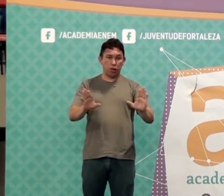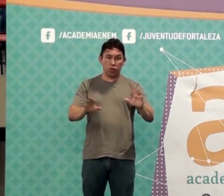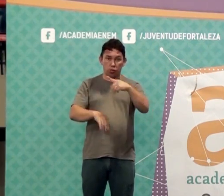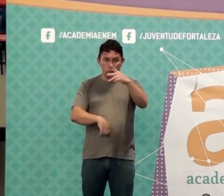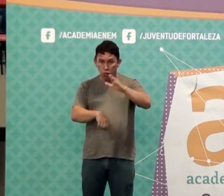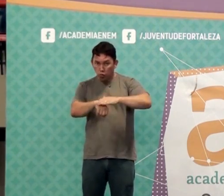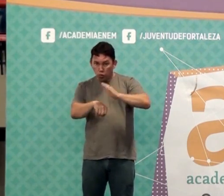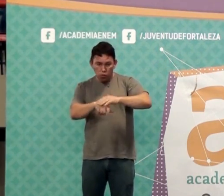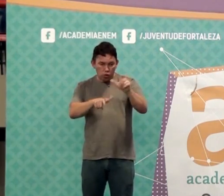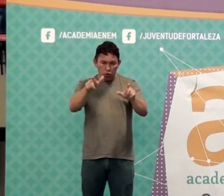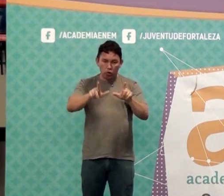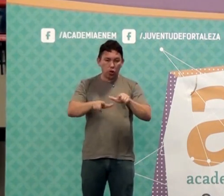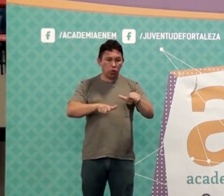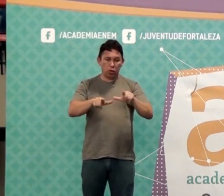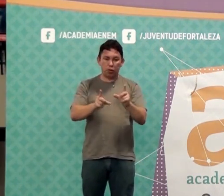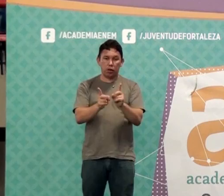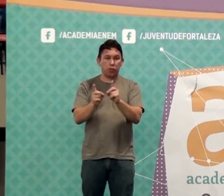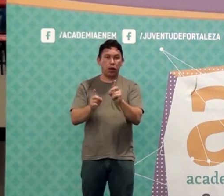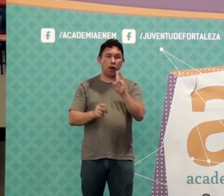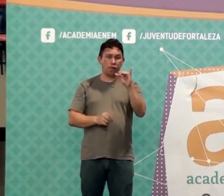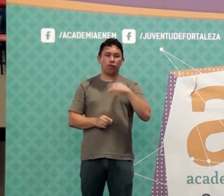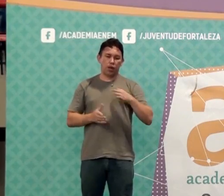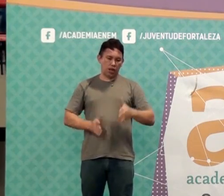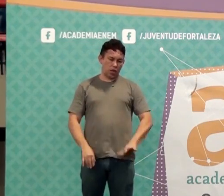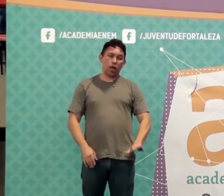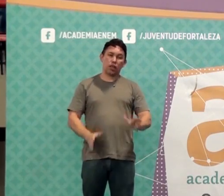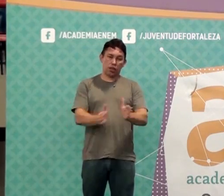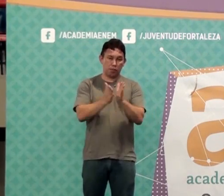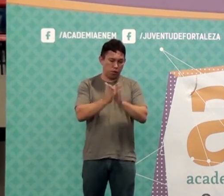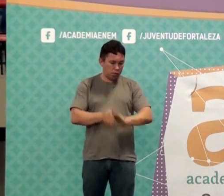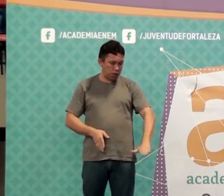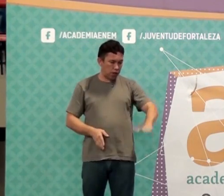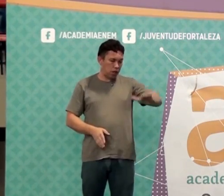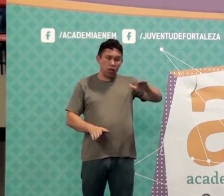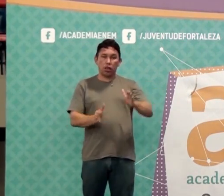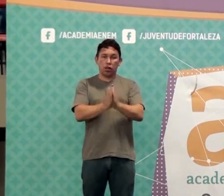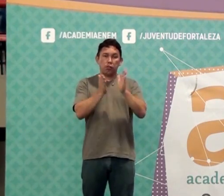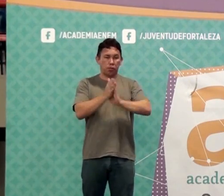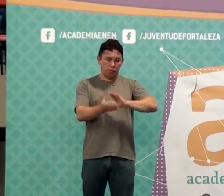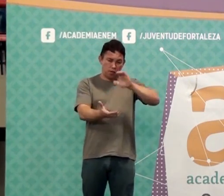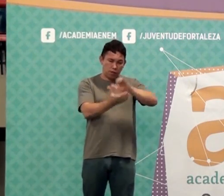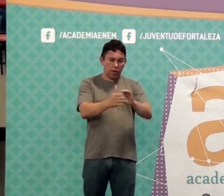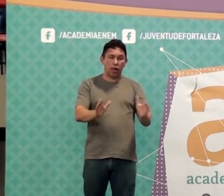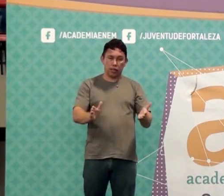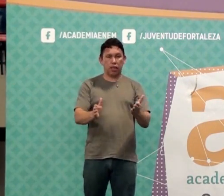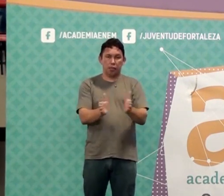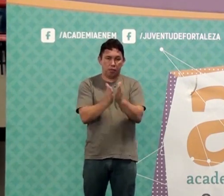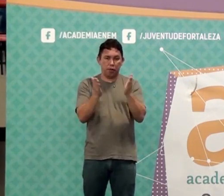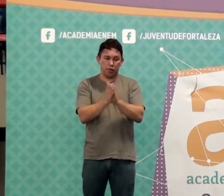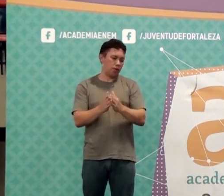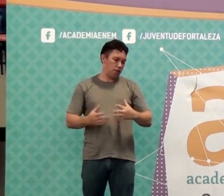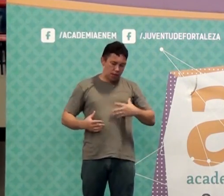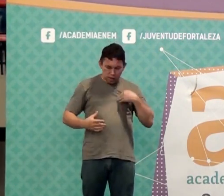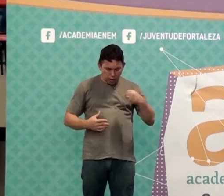certo? Beleza? Tranquilo? Se ele manda nesse feudo, e vocês são mandados pelo esse rei